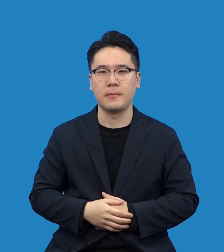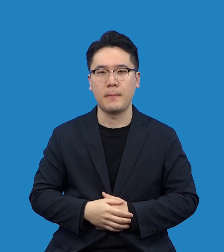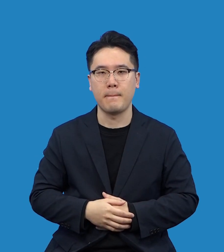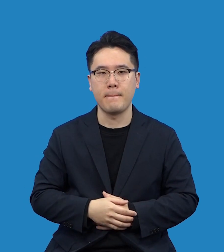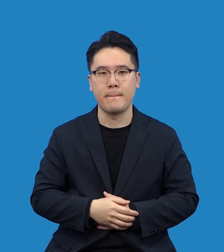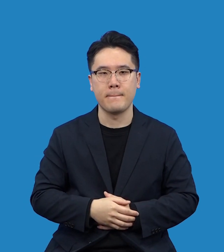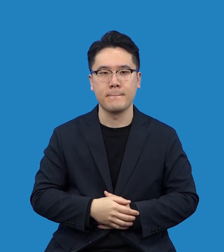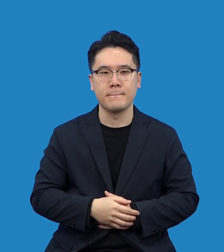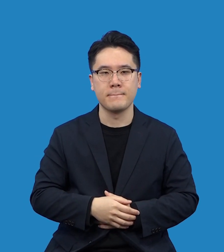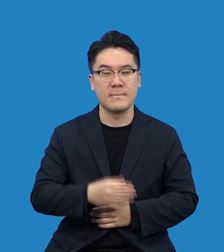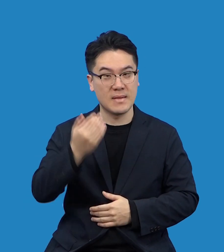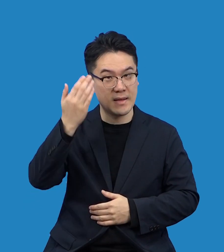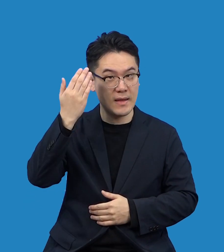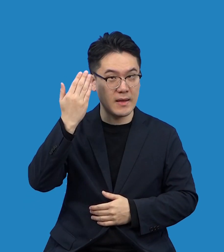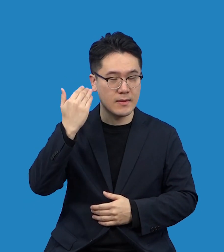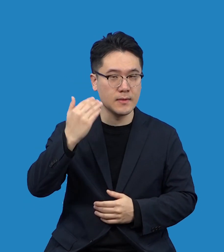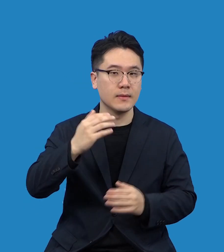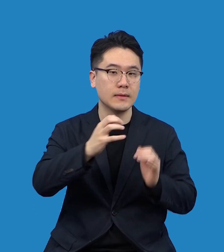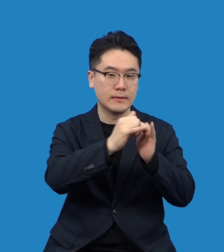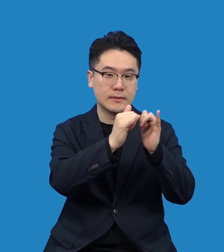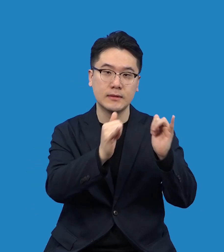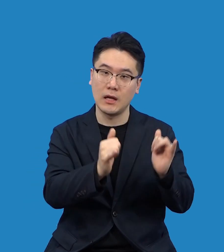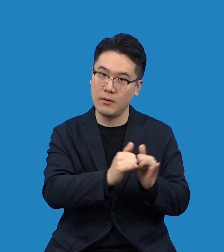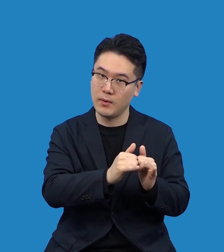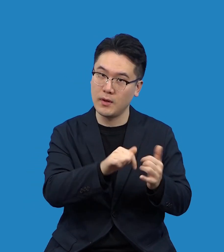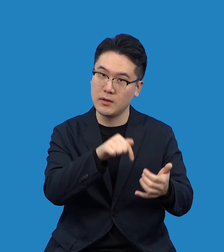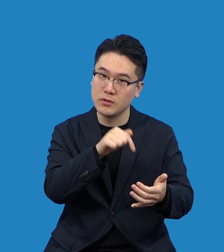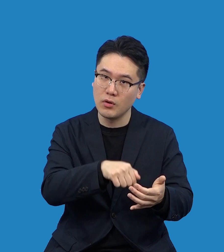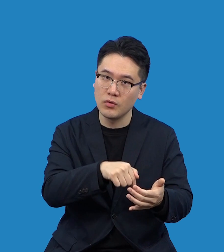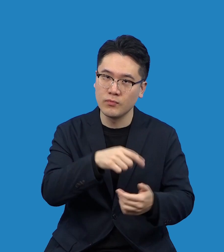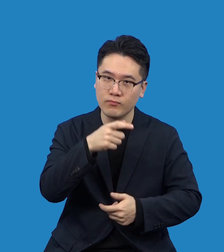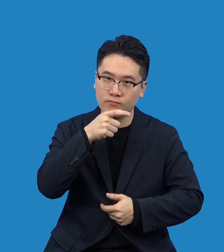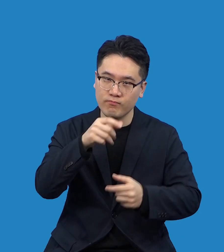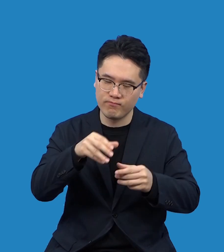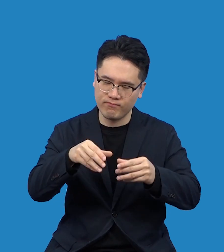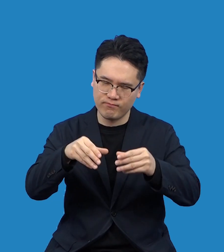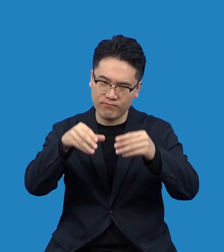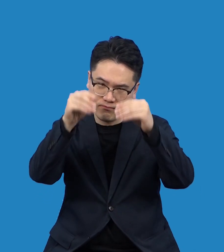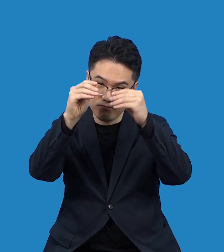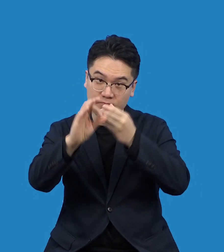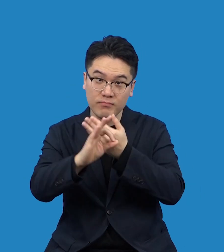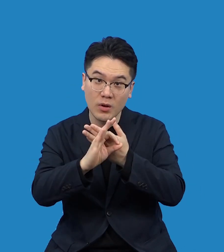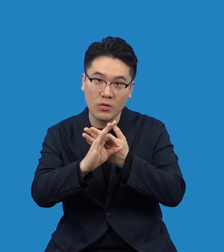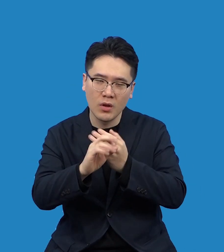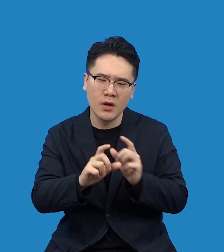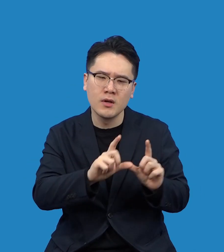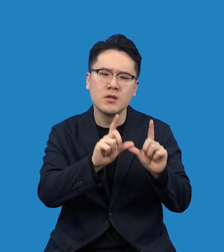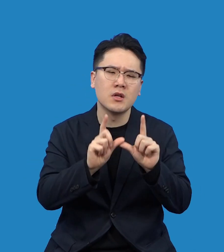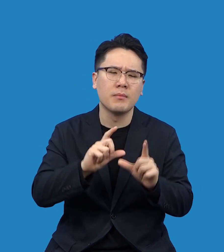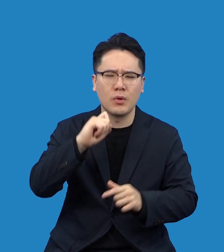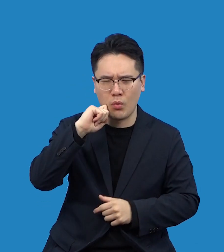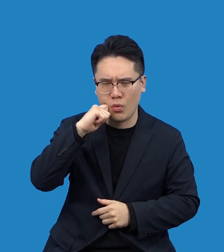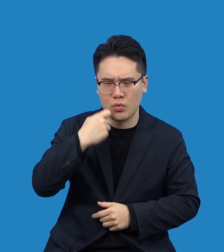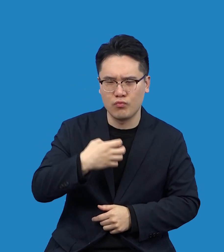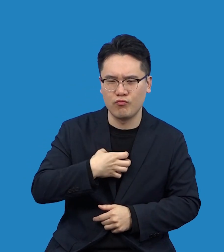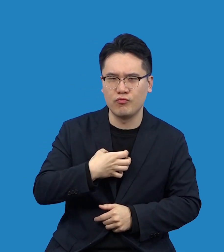고대 사회에서는 기근이 찾아오면 생존의 위협을 받았지 않습니까?